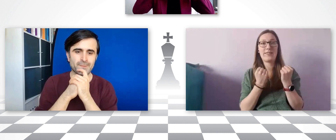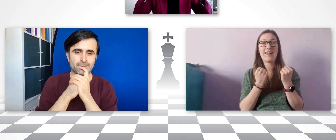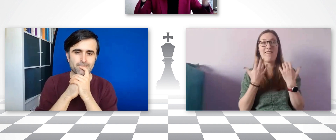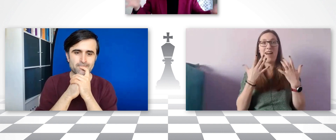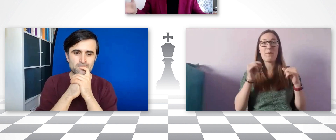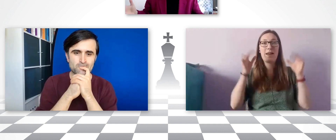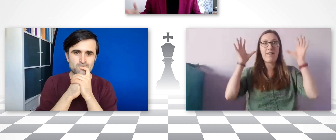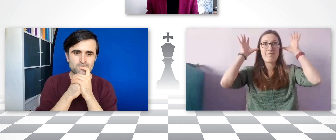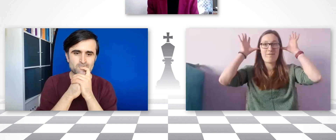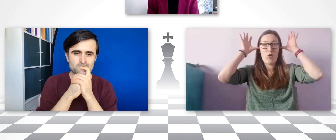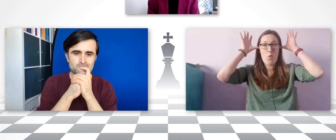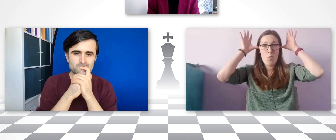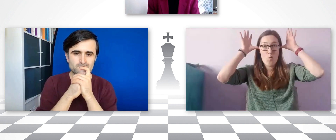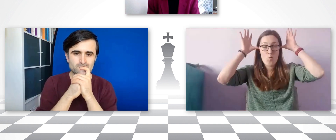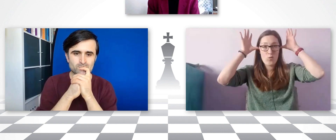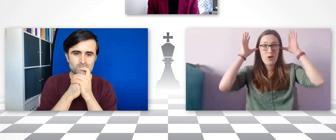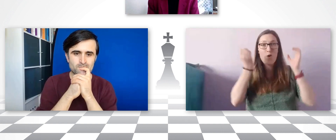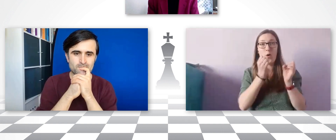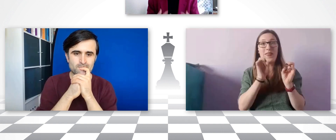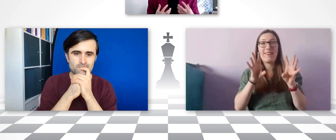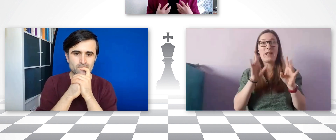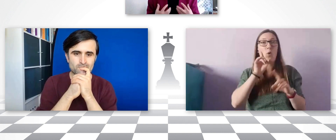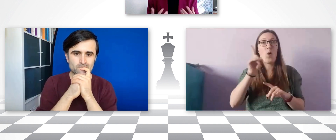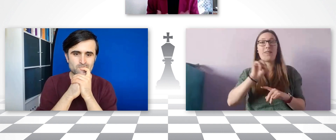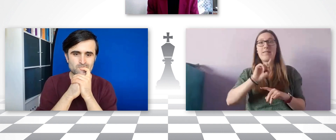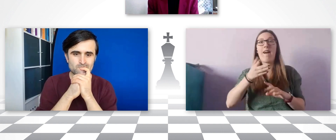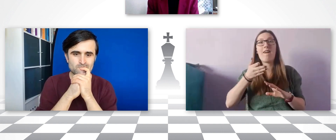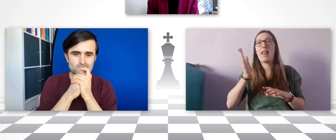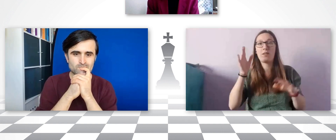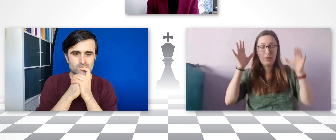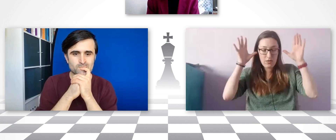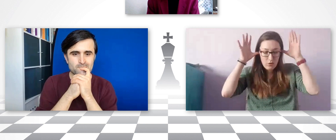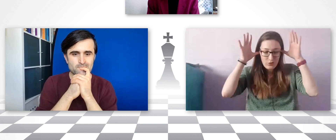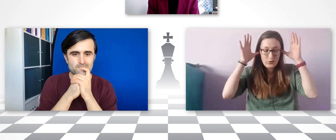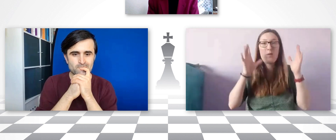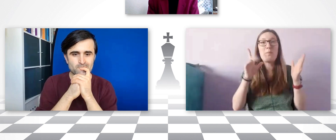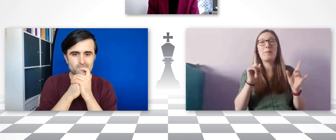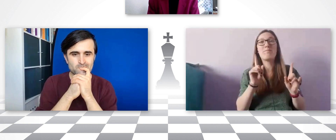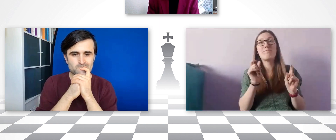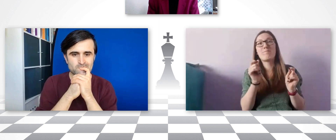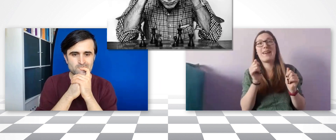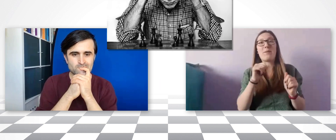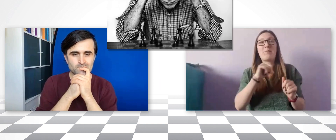in mijn oren, zodat ik niks kon horen. Dus ik maakte mezelf doof.